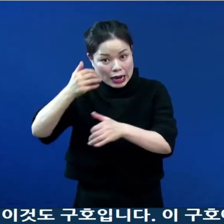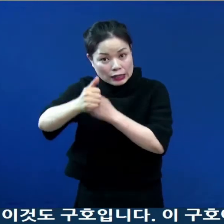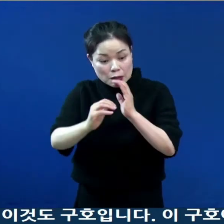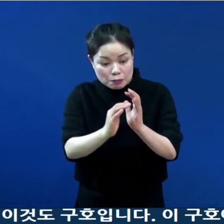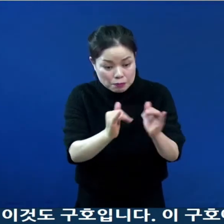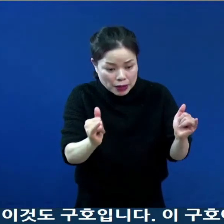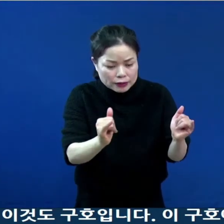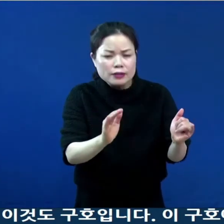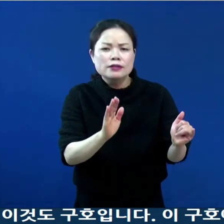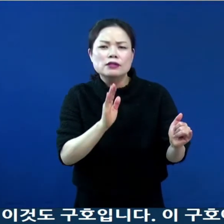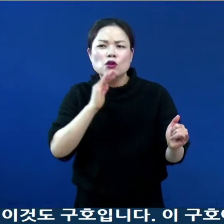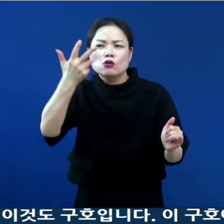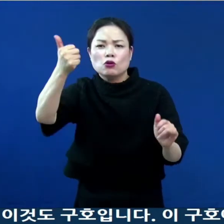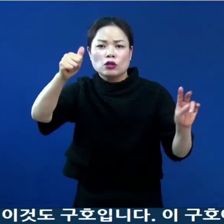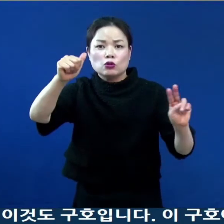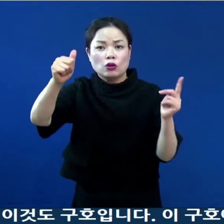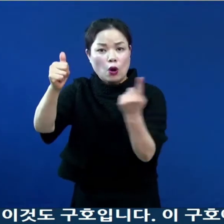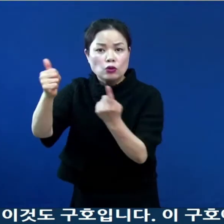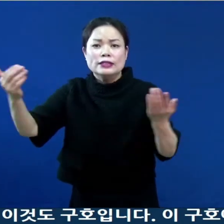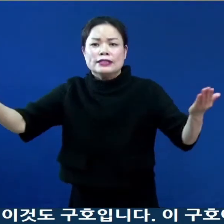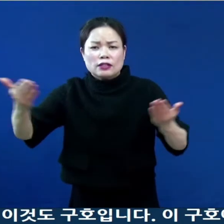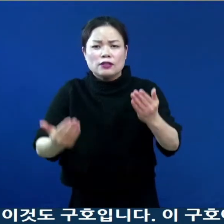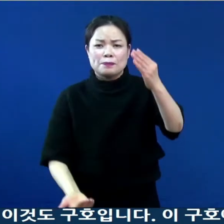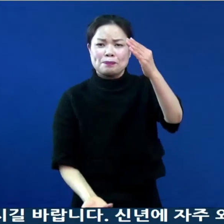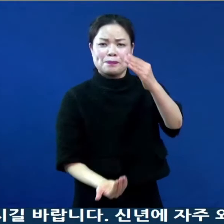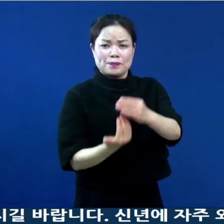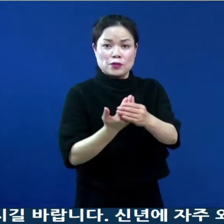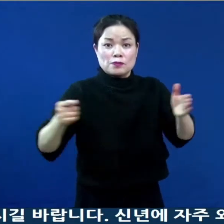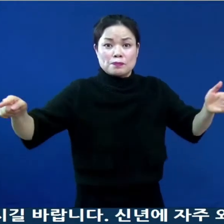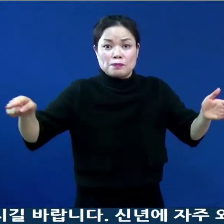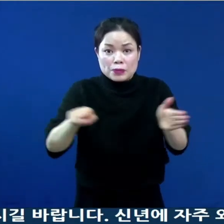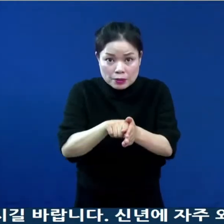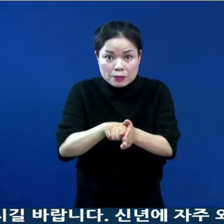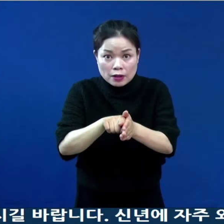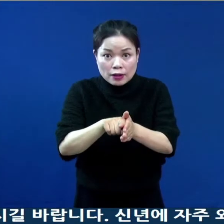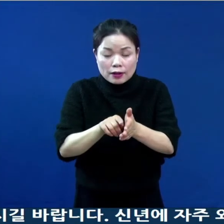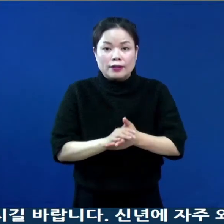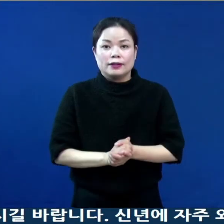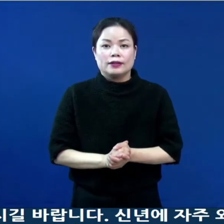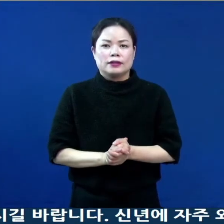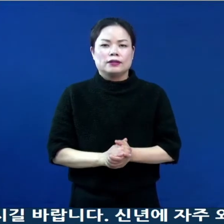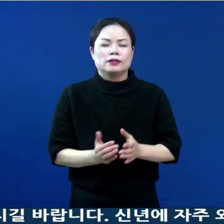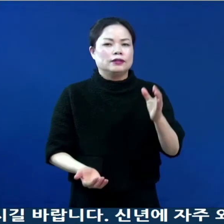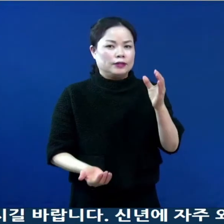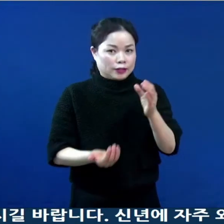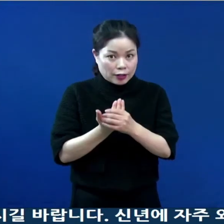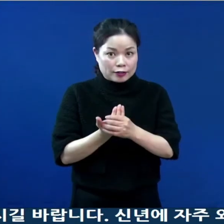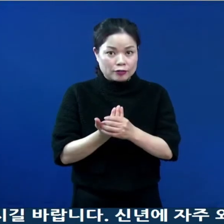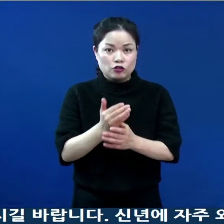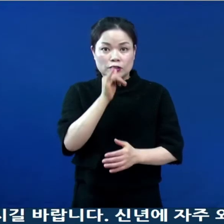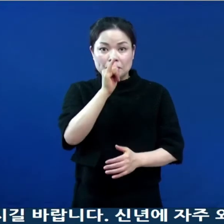백성들이 실제로 여호와께로 돌아가는 역사가 일어날 줄로 믿습니다. 일어날 거예요.